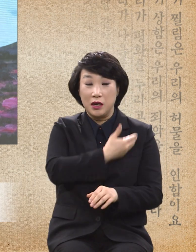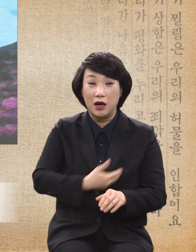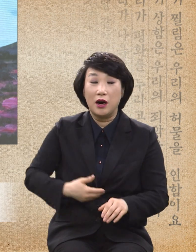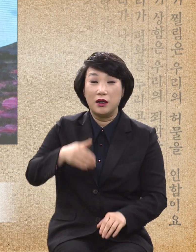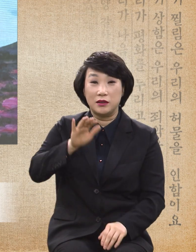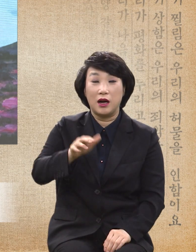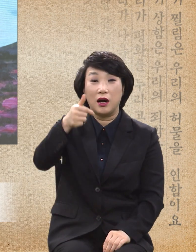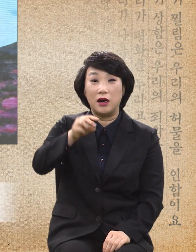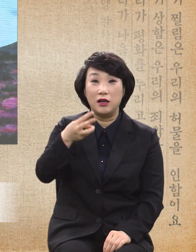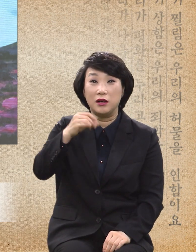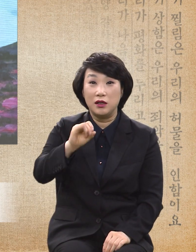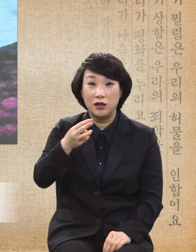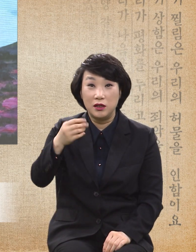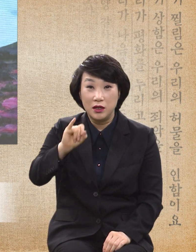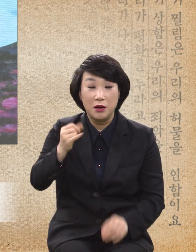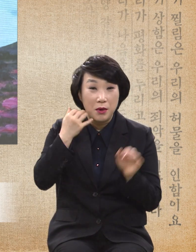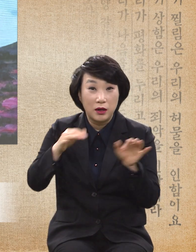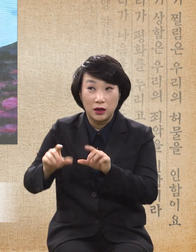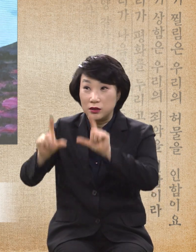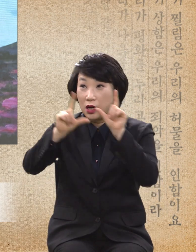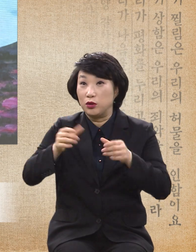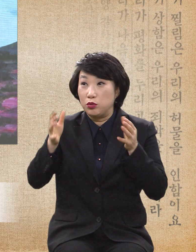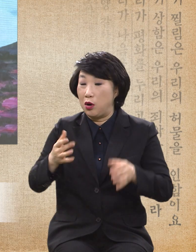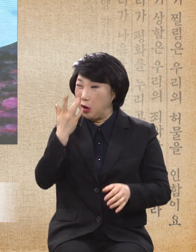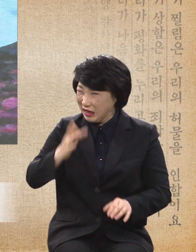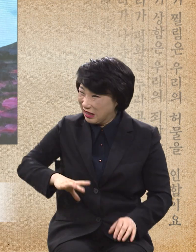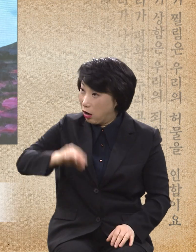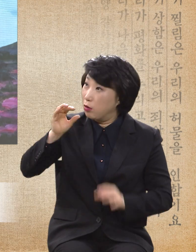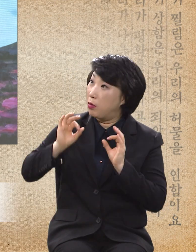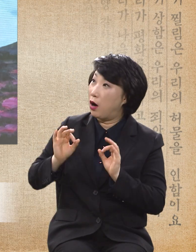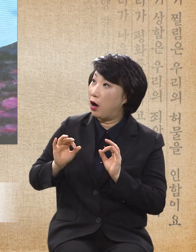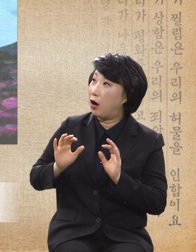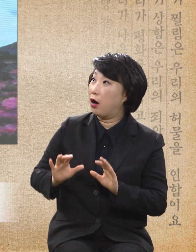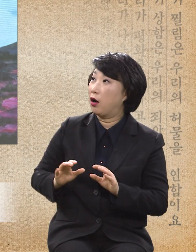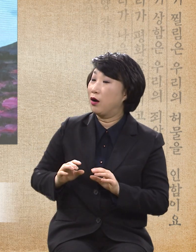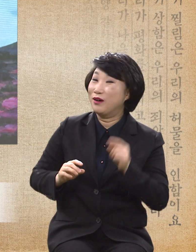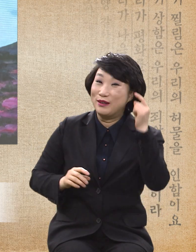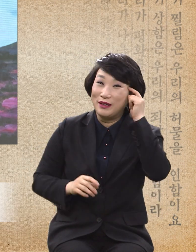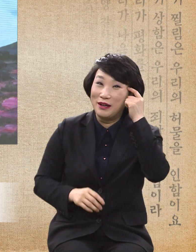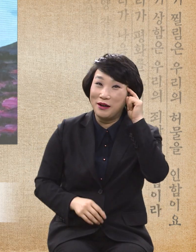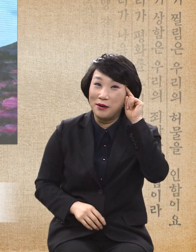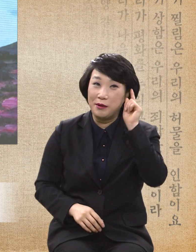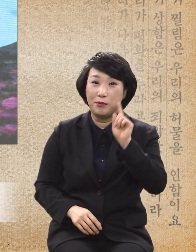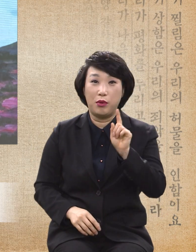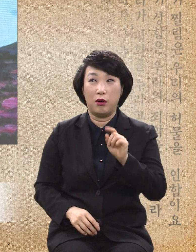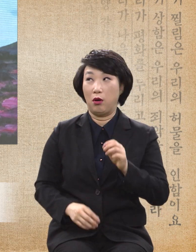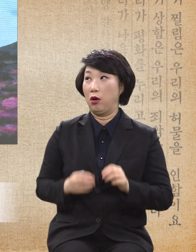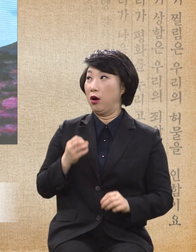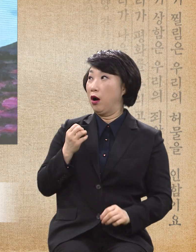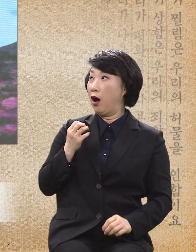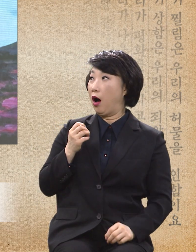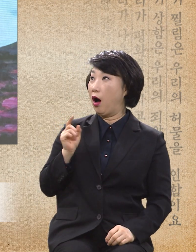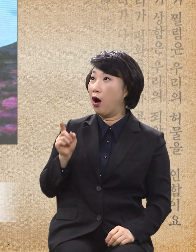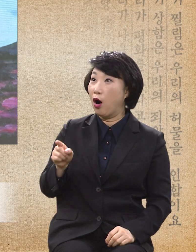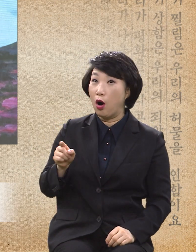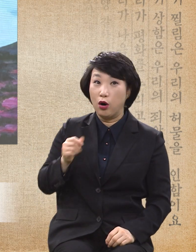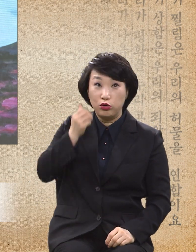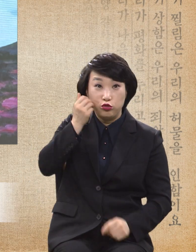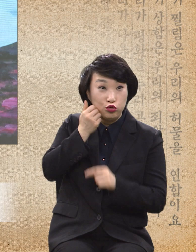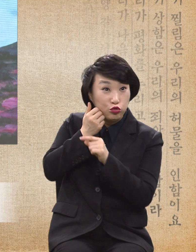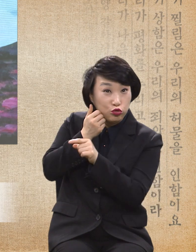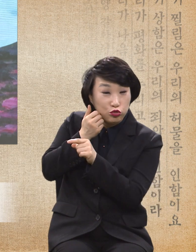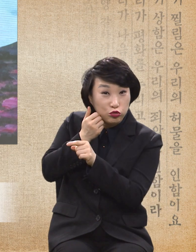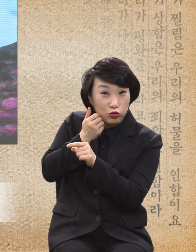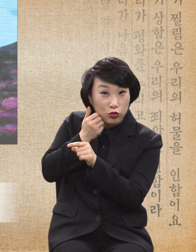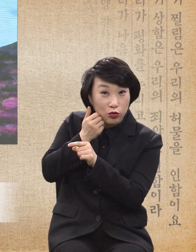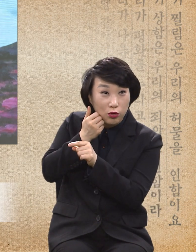살면서 처음 보는 일입니다. 그러면서 속으로 바라보느냐. 야, 저가